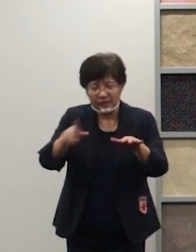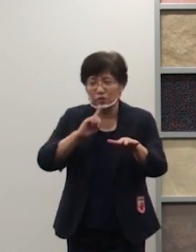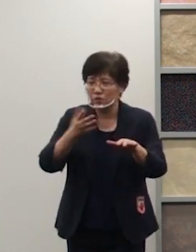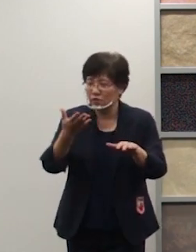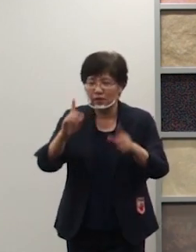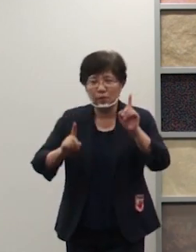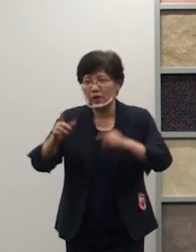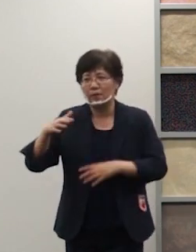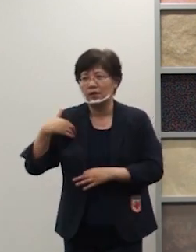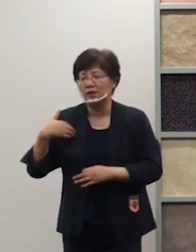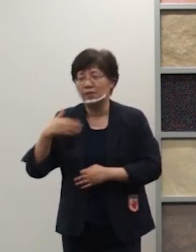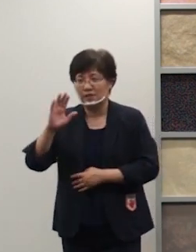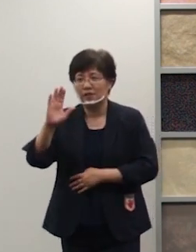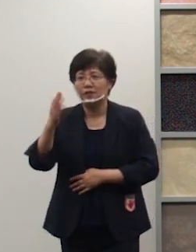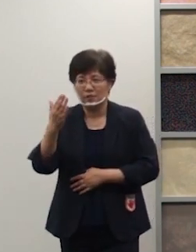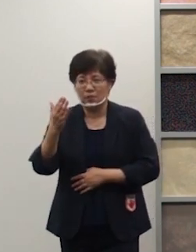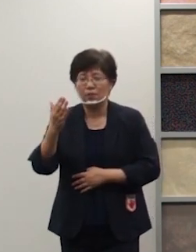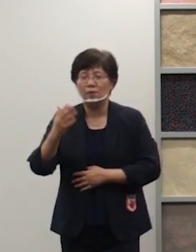分かりませんが、